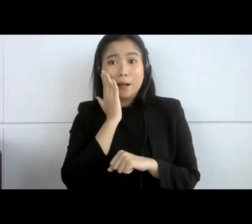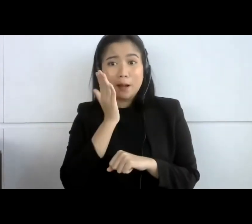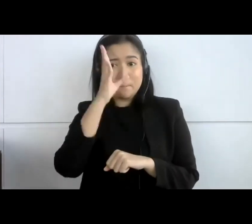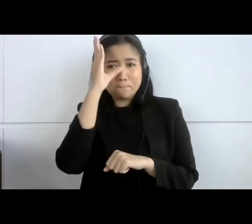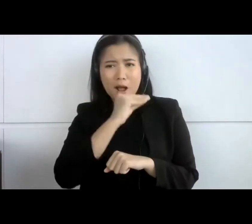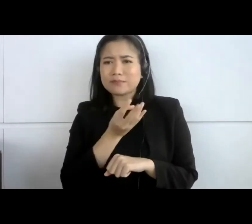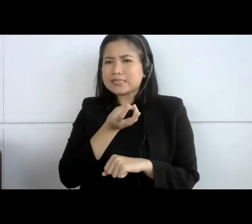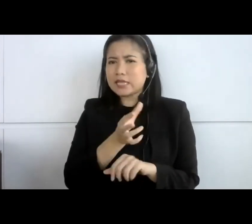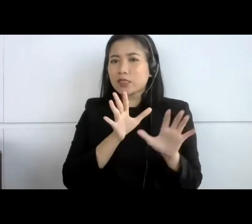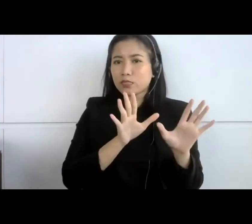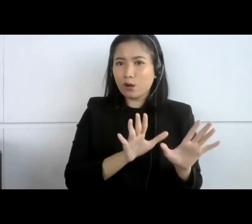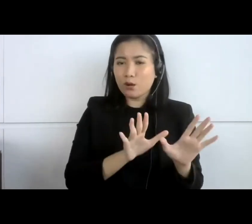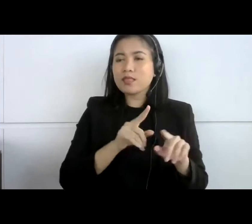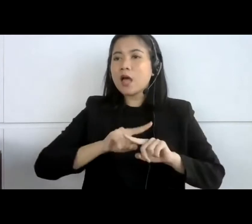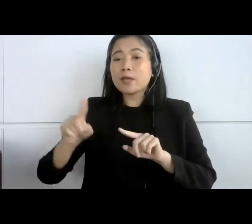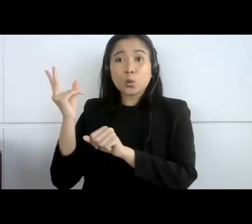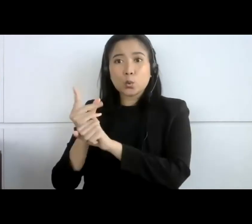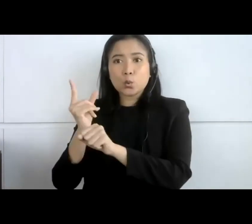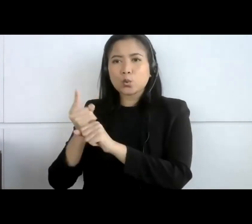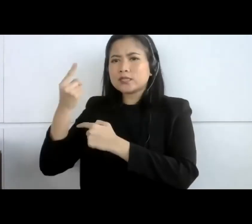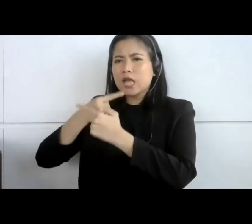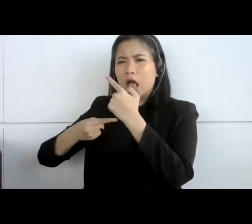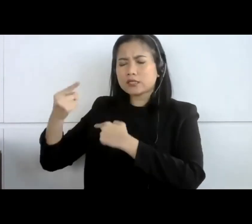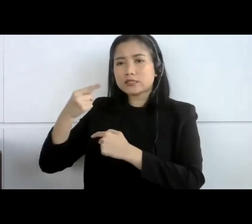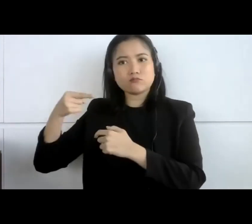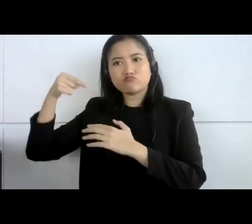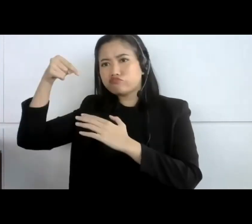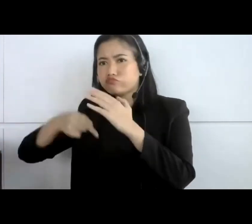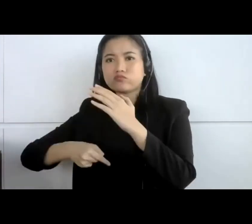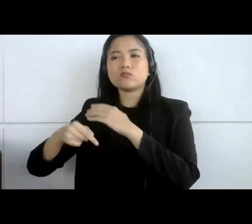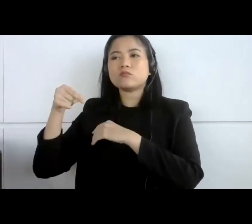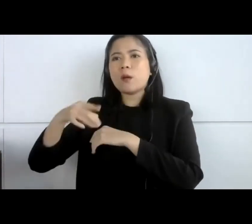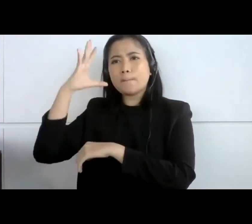dengan jelas agar kita dapat mengerti dengan jelas.